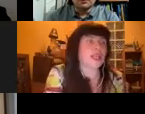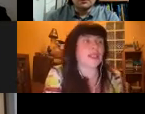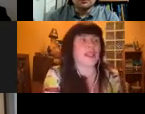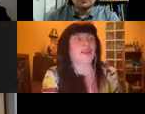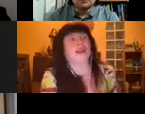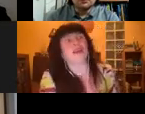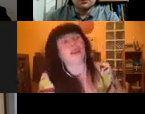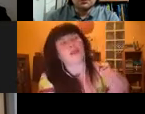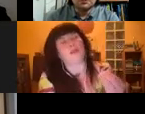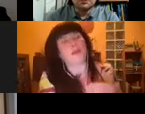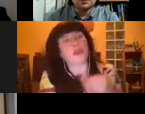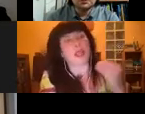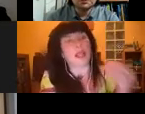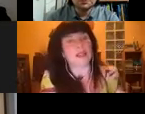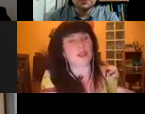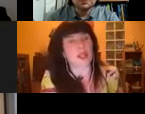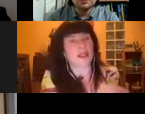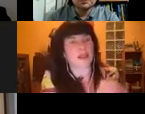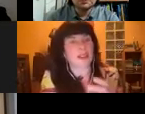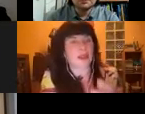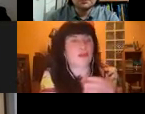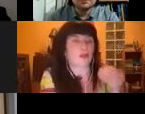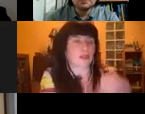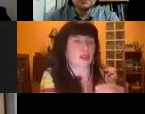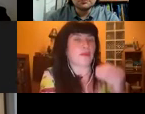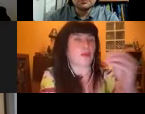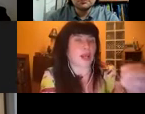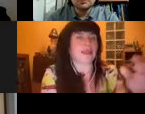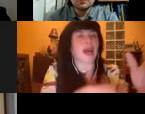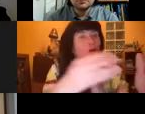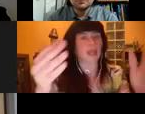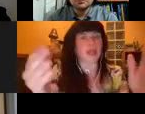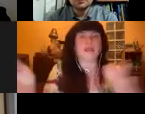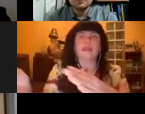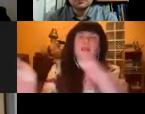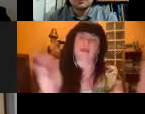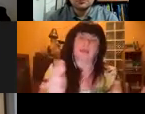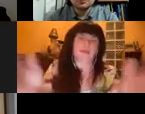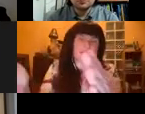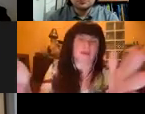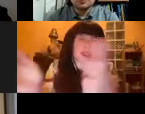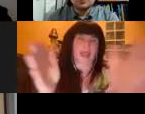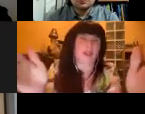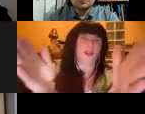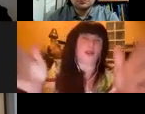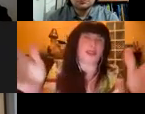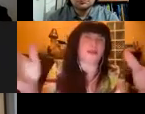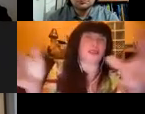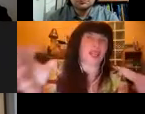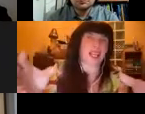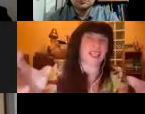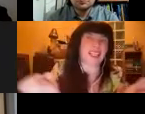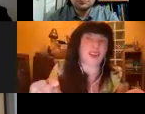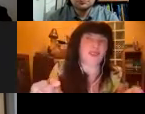ideacionales que tienen una mayor realización a través de configuraciones manuales, aunque, ¿verdad?, dado el